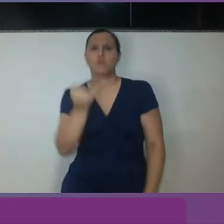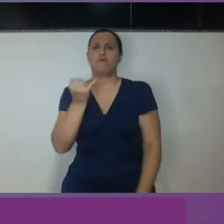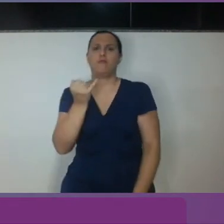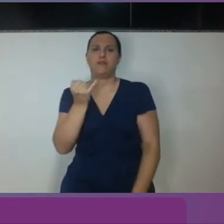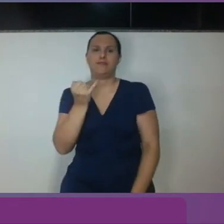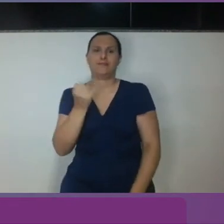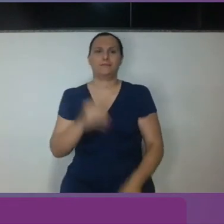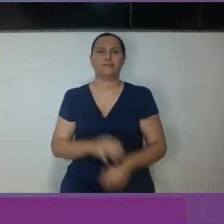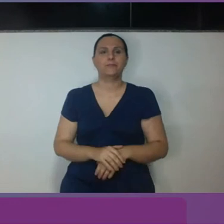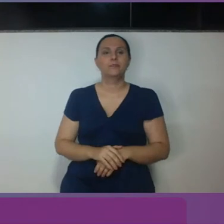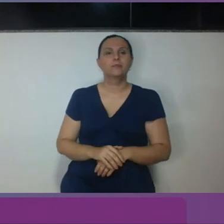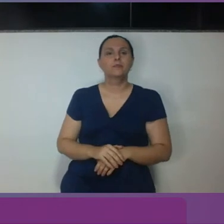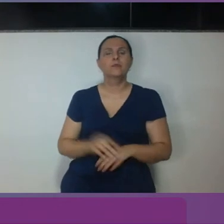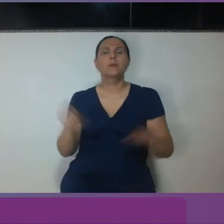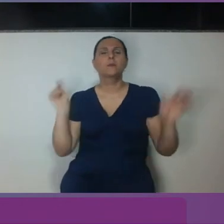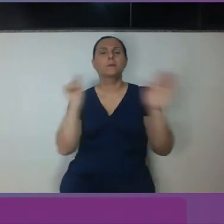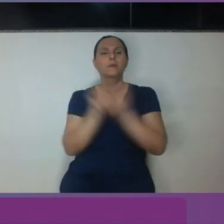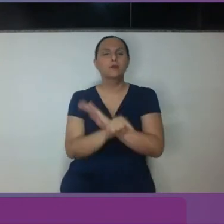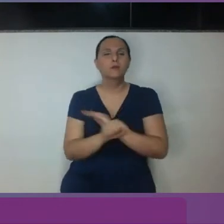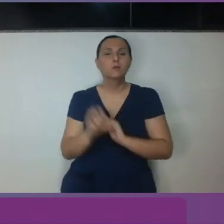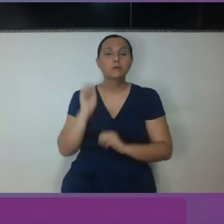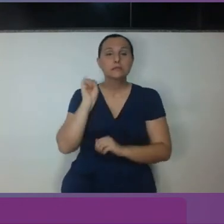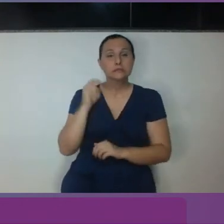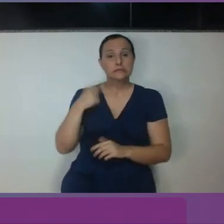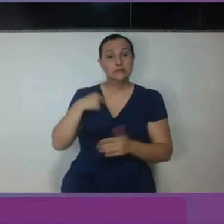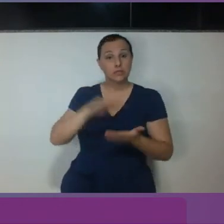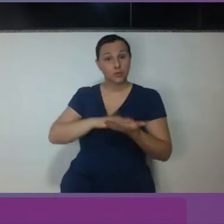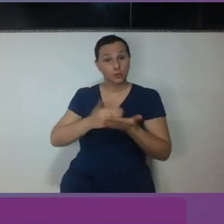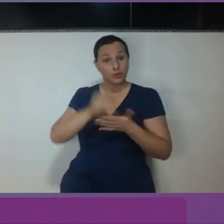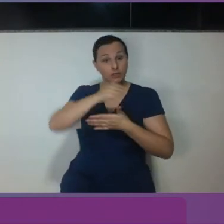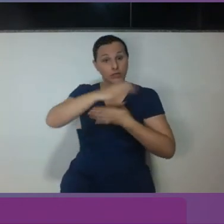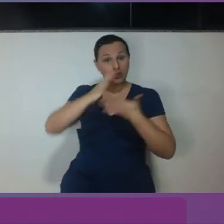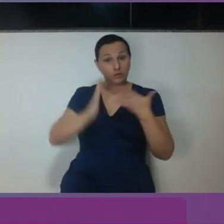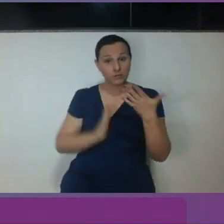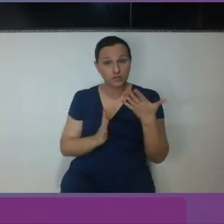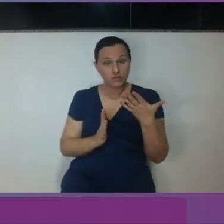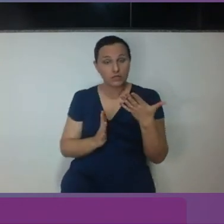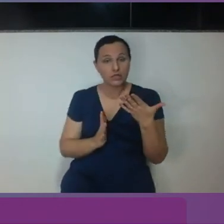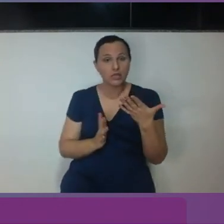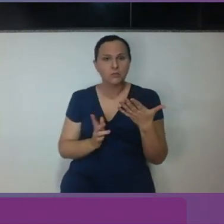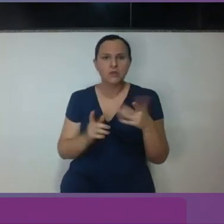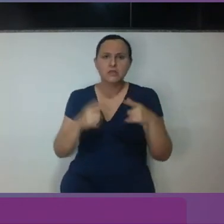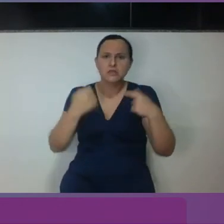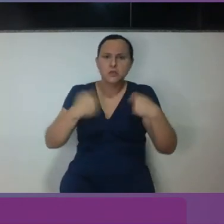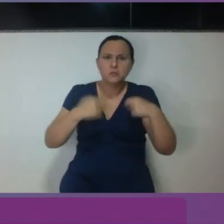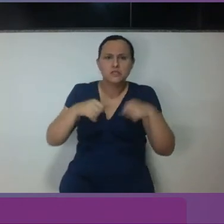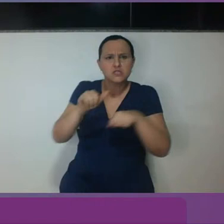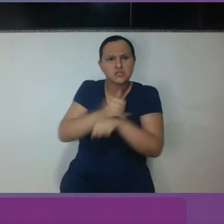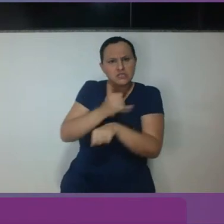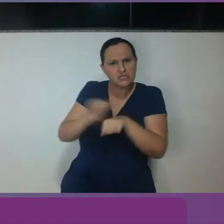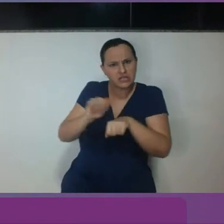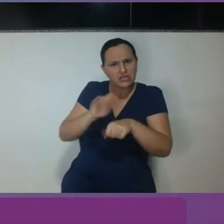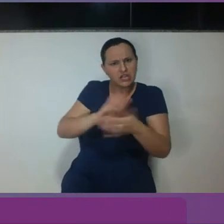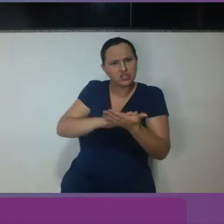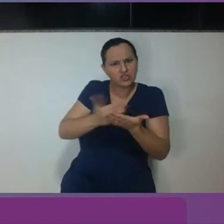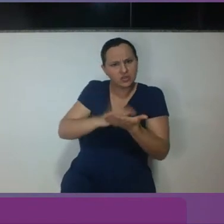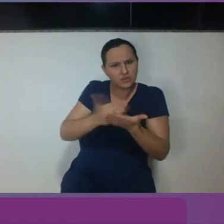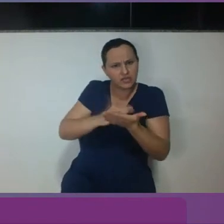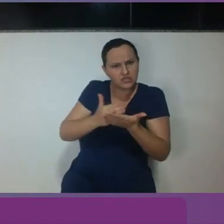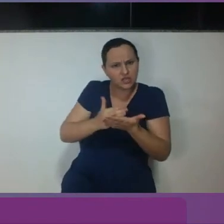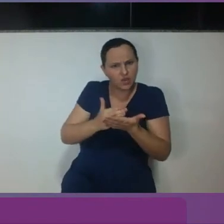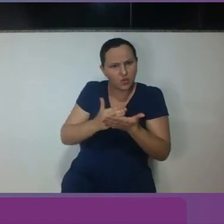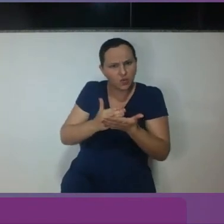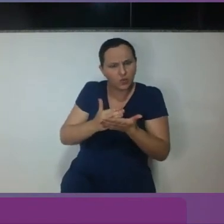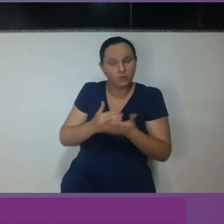estratégias de interpretação durante o dado discurso? Sim, Tatiana, a todo momento nós estamos utilizando estratégias de tradução.